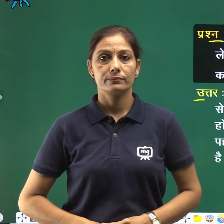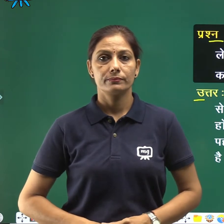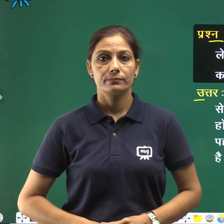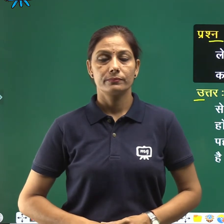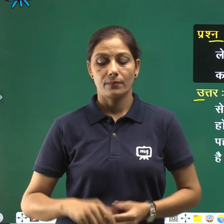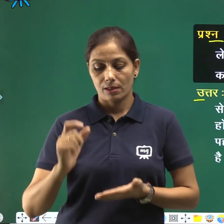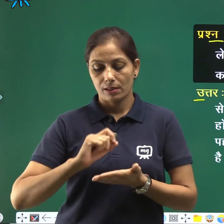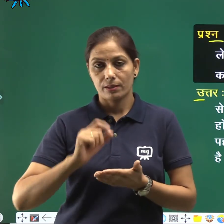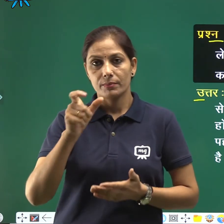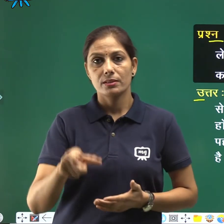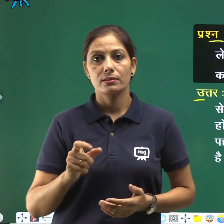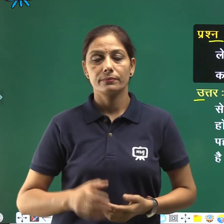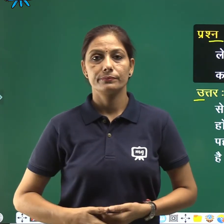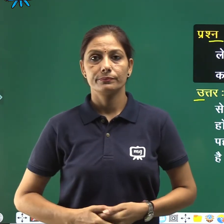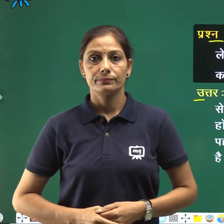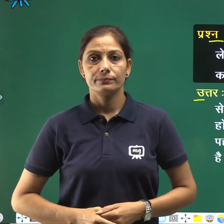लेखक